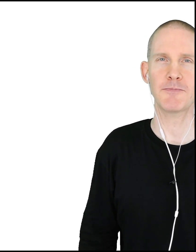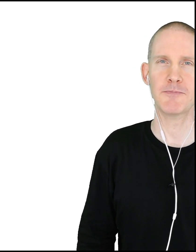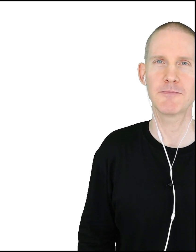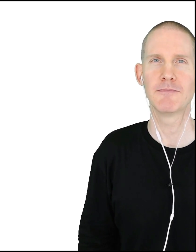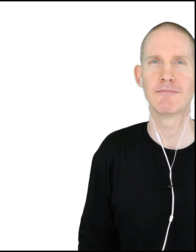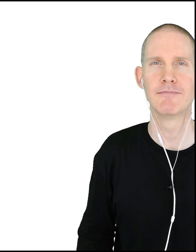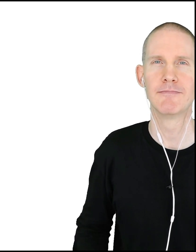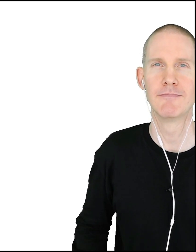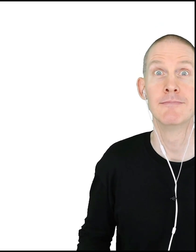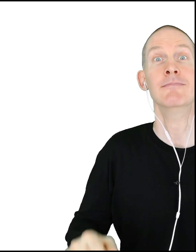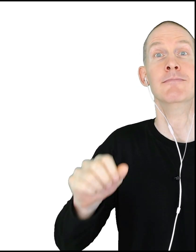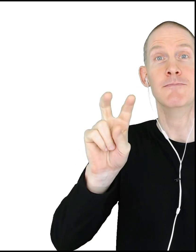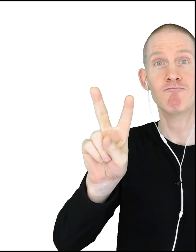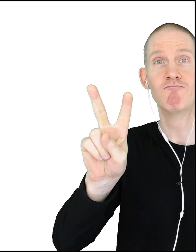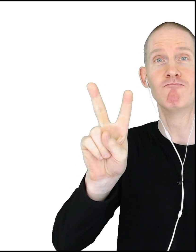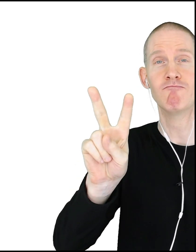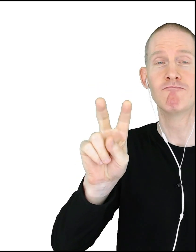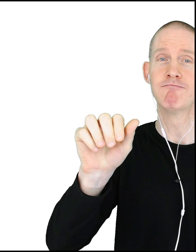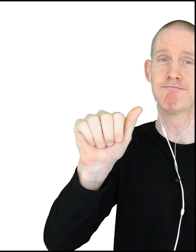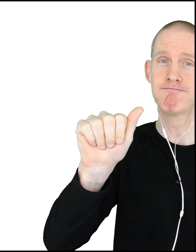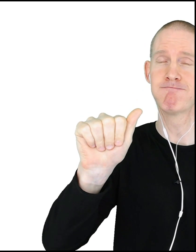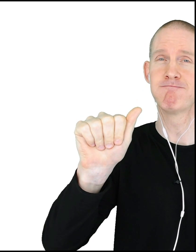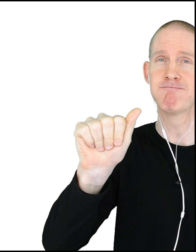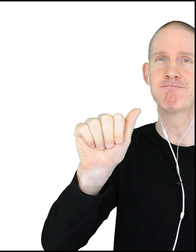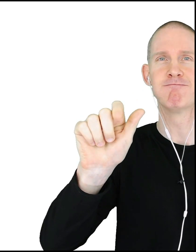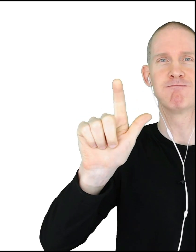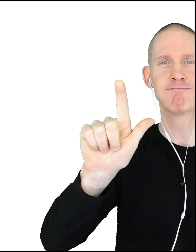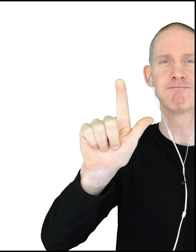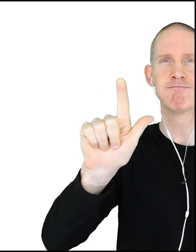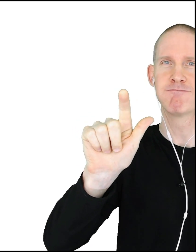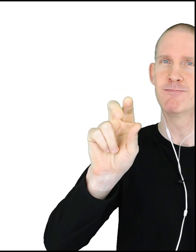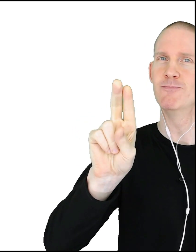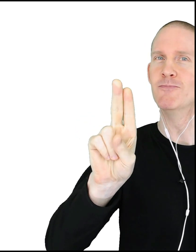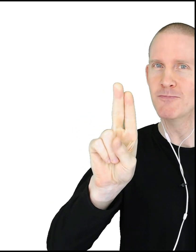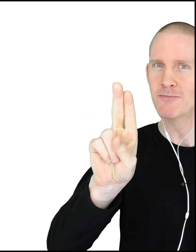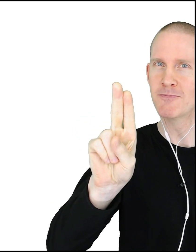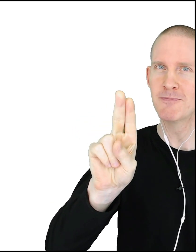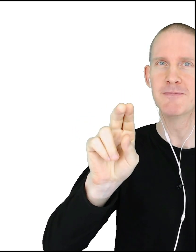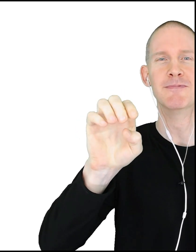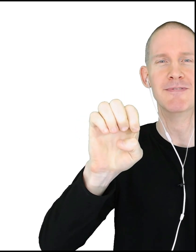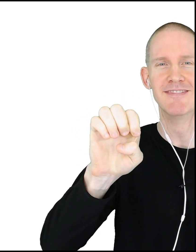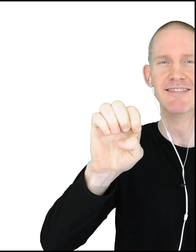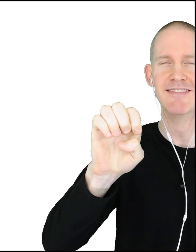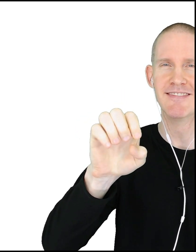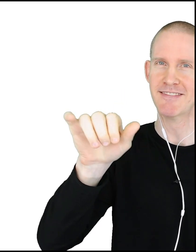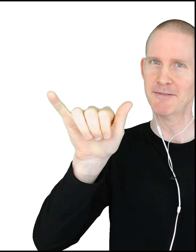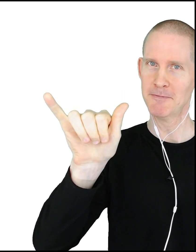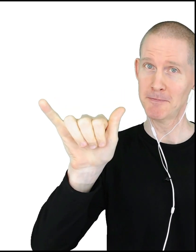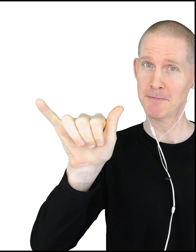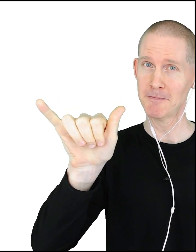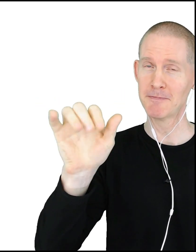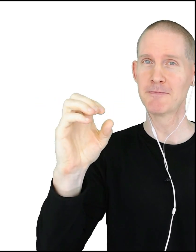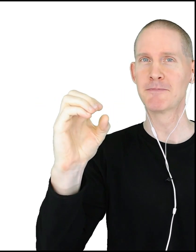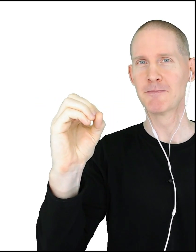gorko pokusa, da te barem nisam voljela. Bio si mi